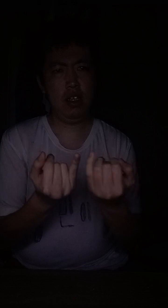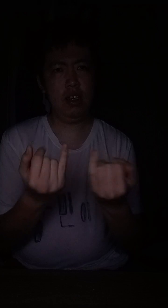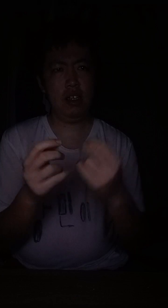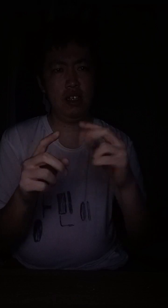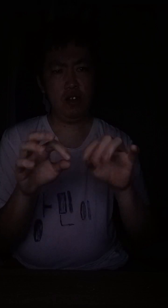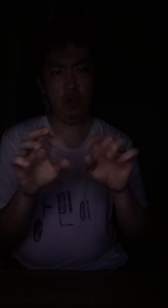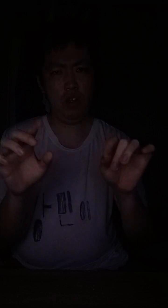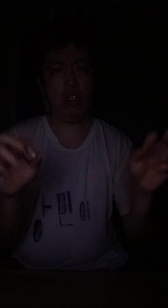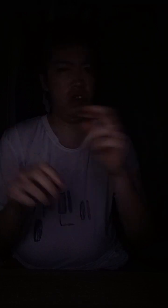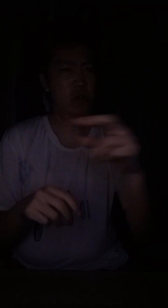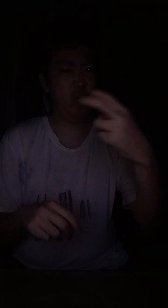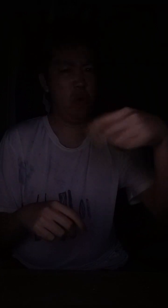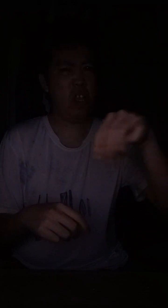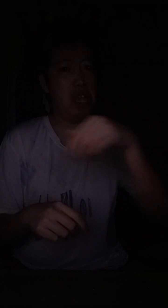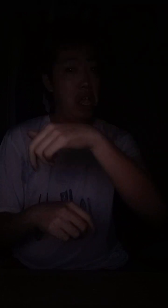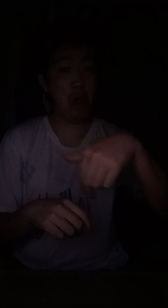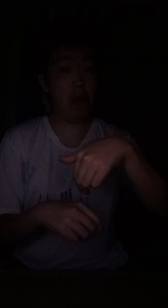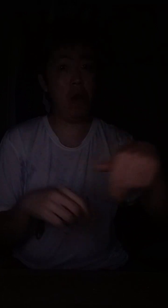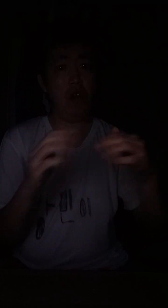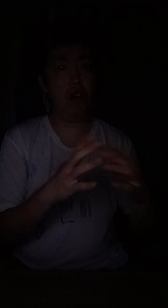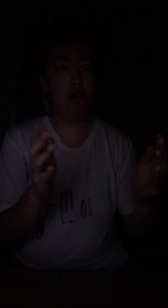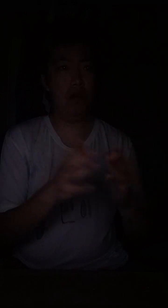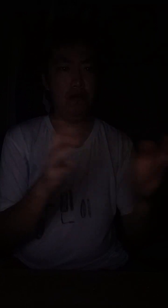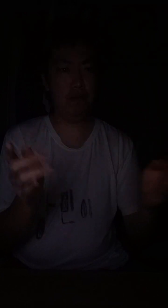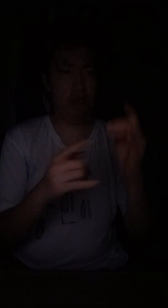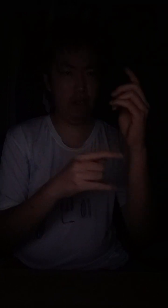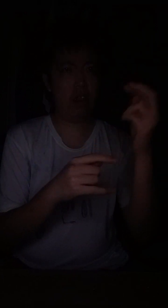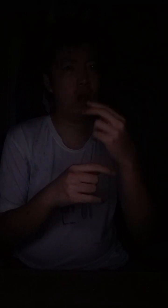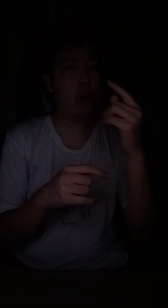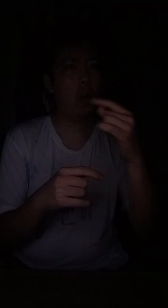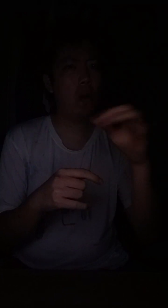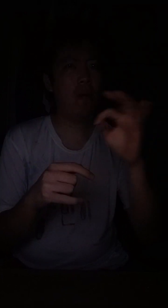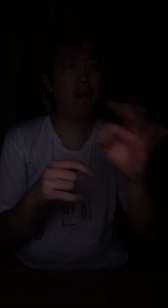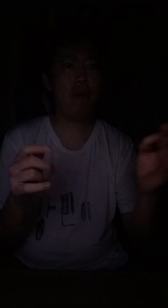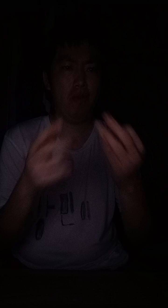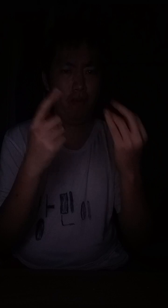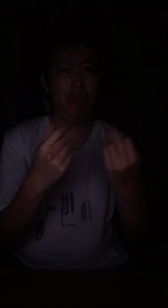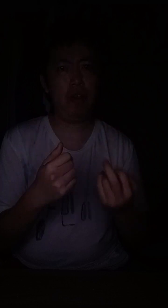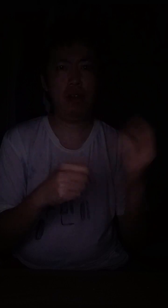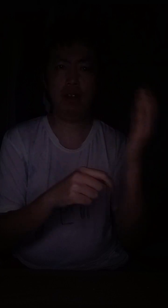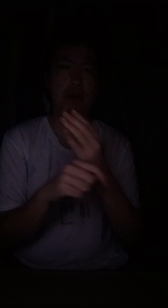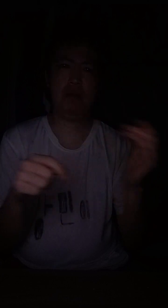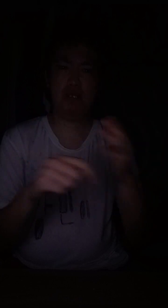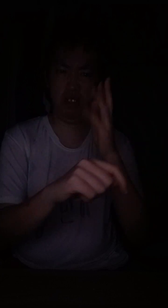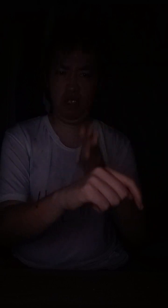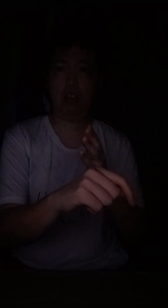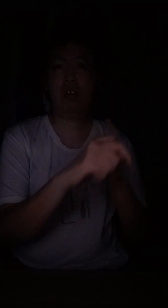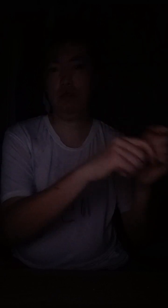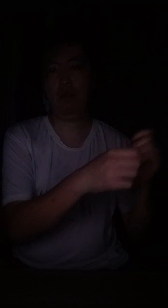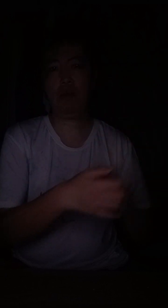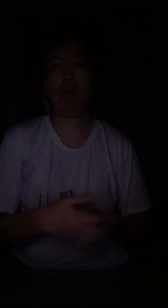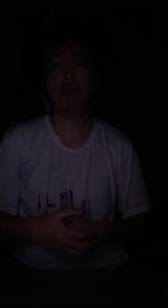관계가 좋은 글씨처럼 따라다닐 것이라며 구성원들이 왜 오욕을 감당해야 하느냐고 사퇴를 요구했습니다. 앞서